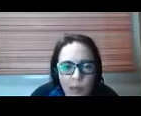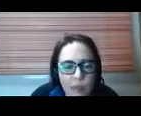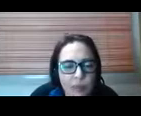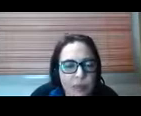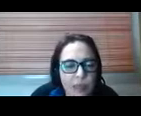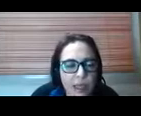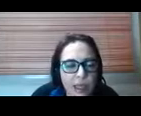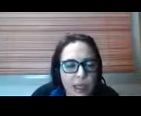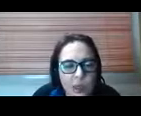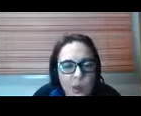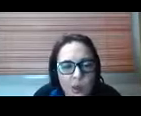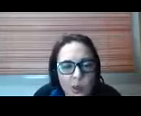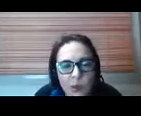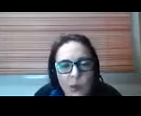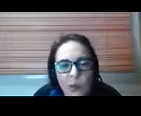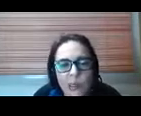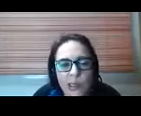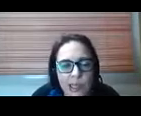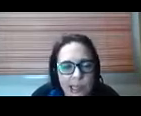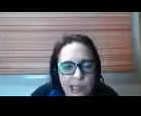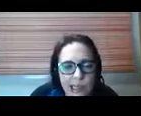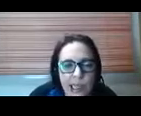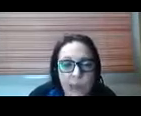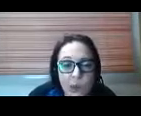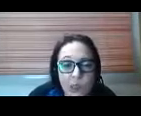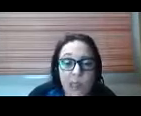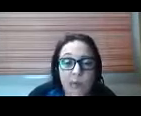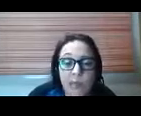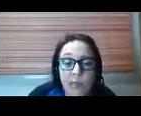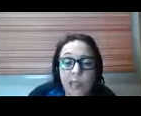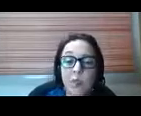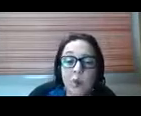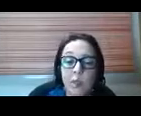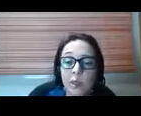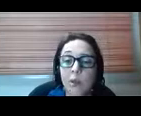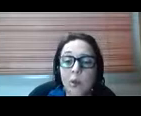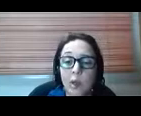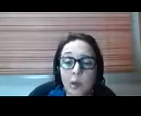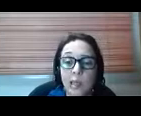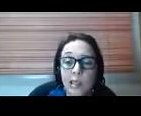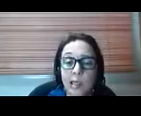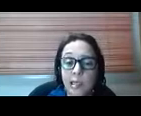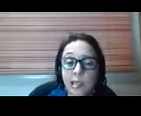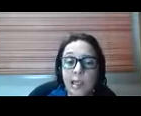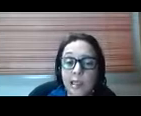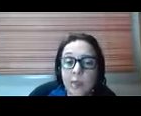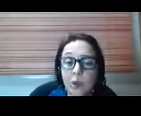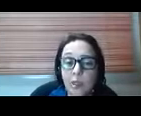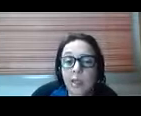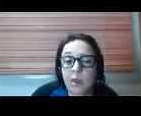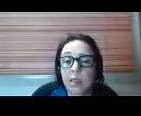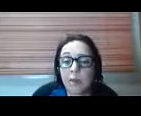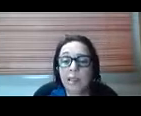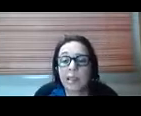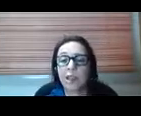lectura de todos los artículos, que es la siguiente. Las personas manifiestan que tras su retiro del mundo laboral desean seguir activos,